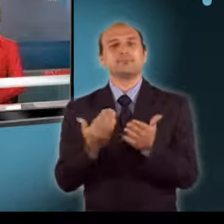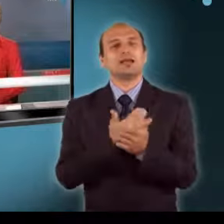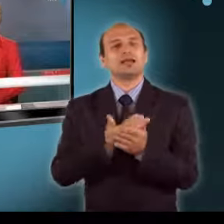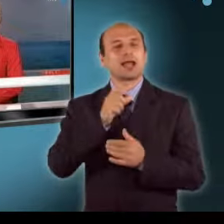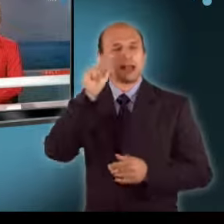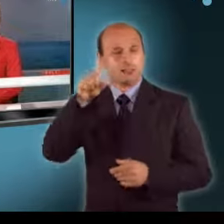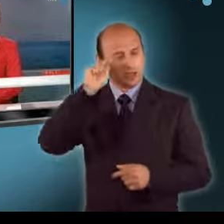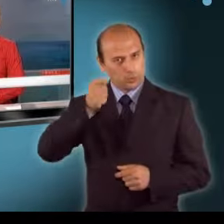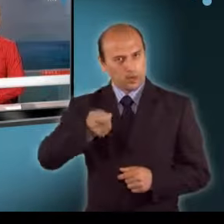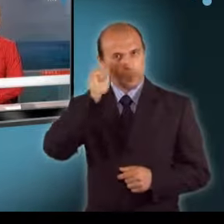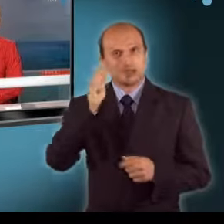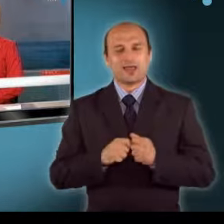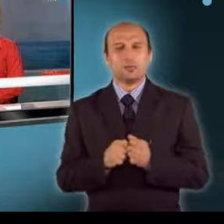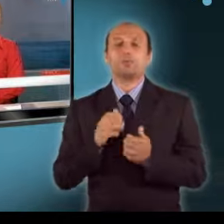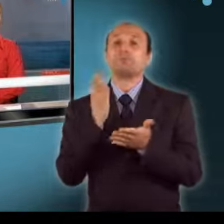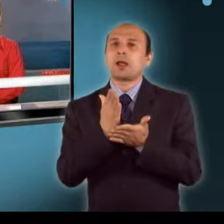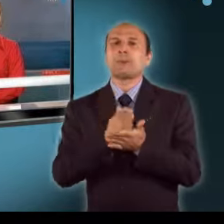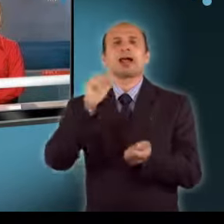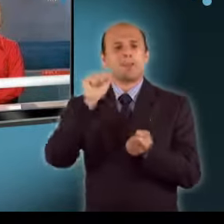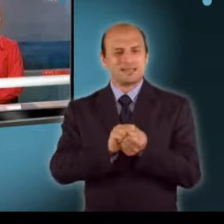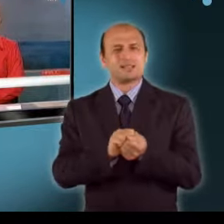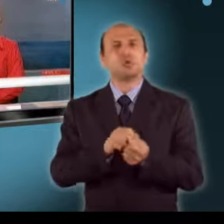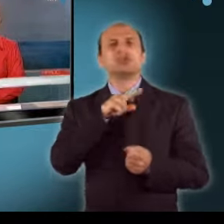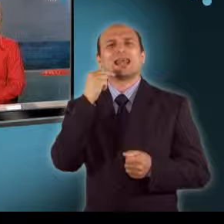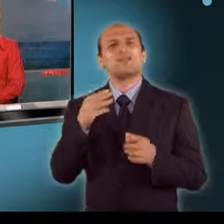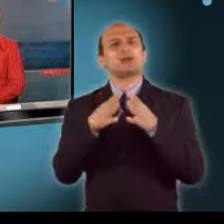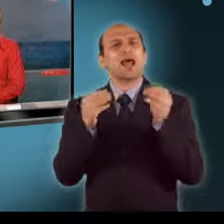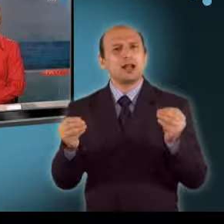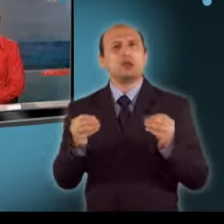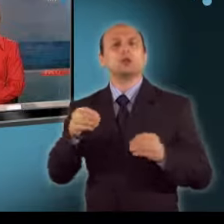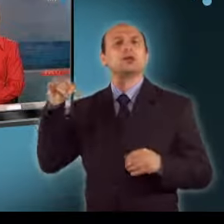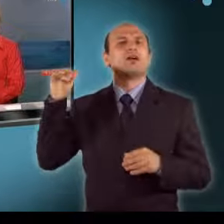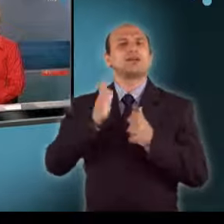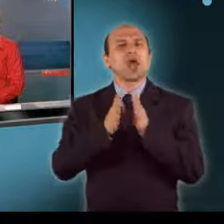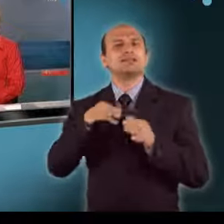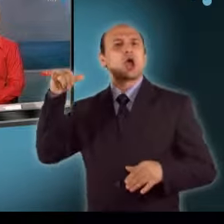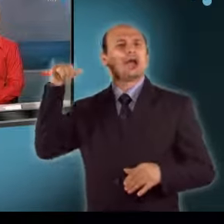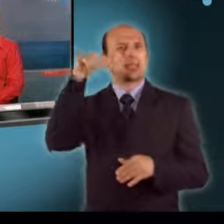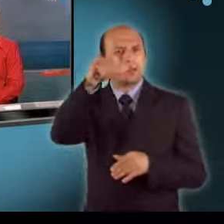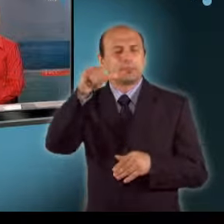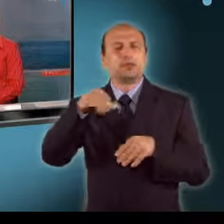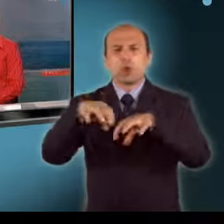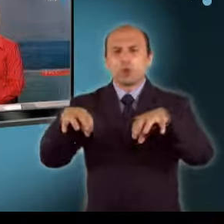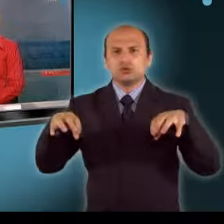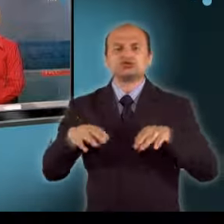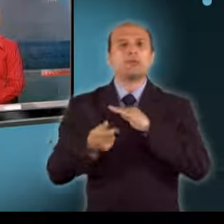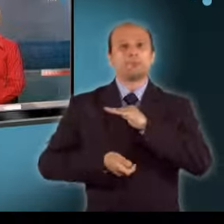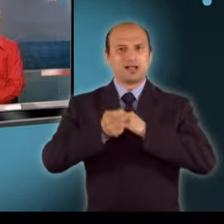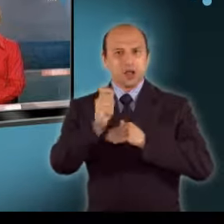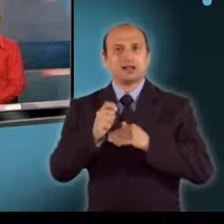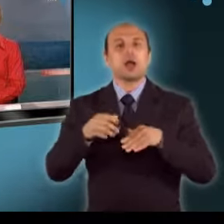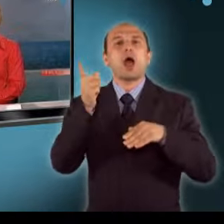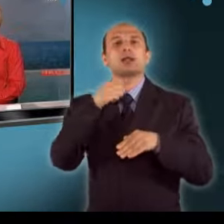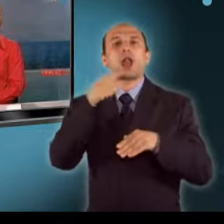Hírek délben, jó napot kívánok! Már biztos, hogy a hétfőn eltűnt Air France gép roncsait találták meg az Atlanti óceánban. A brazil légierő szerint a